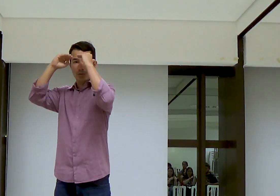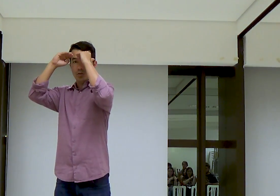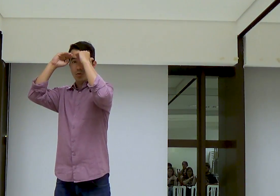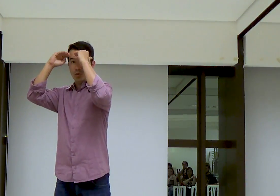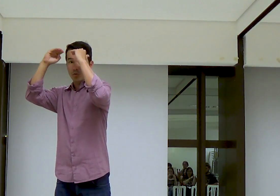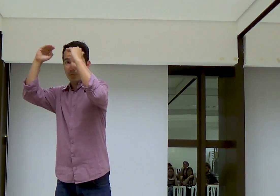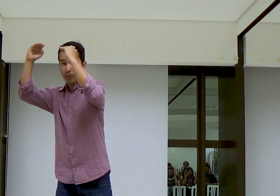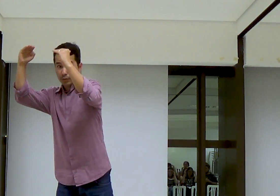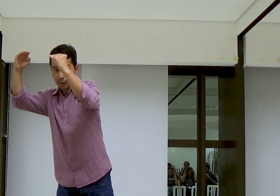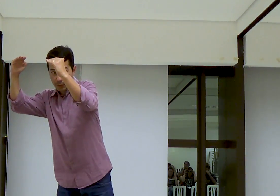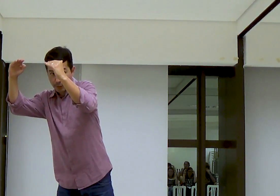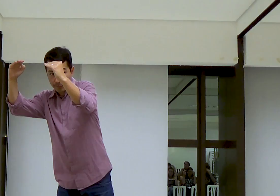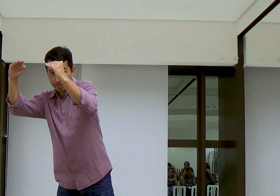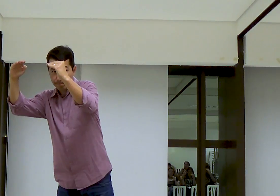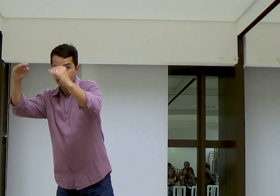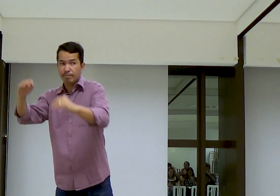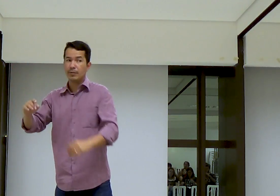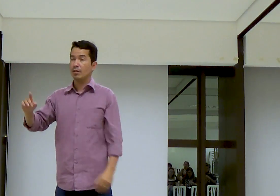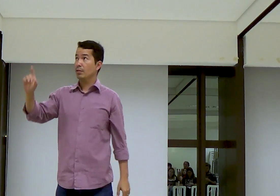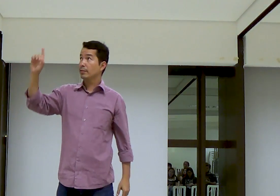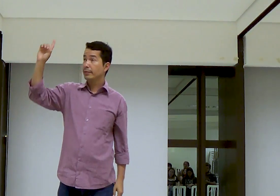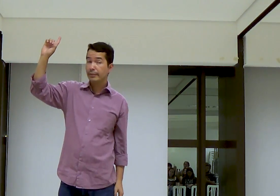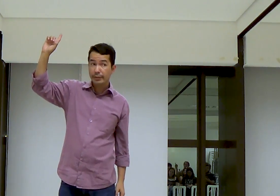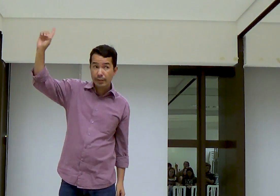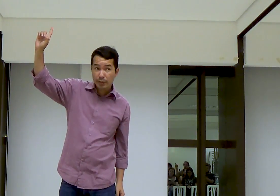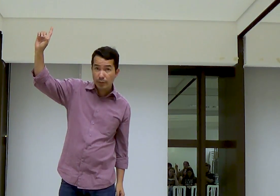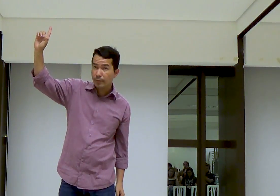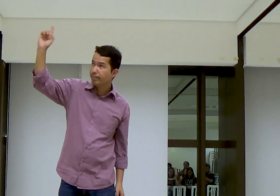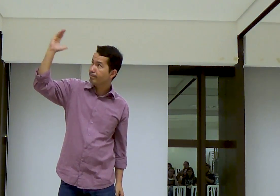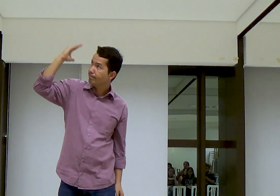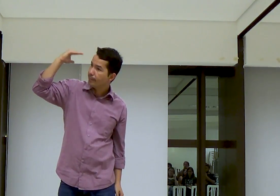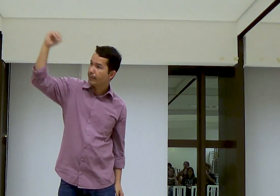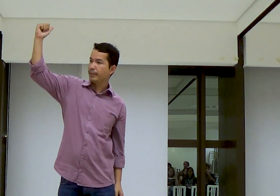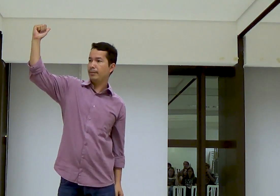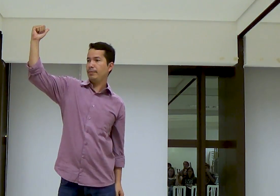responsável e obediente. Deus nos chamou.